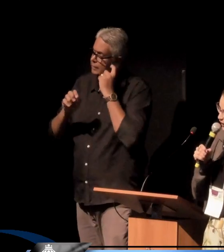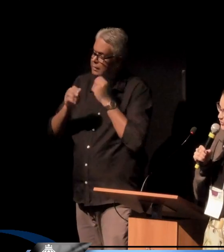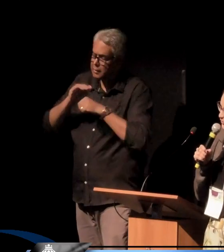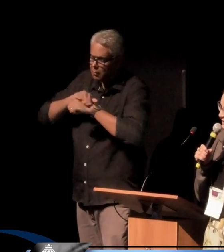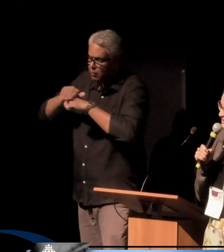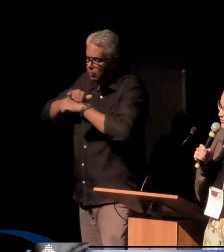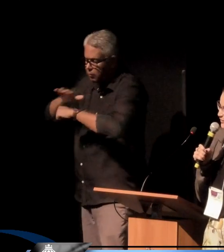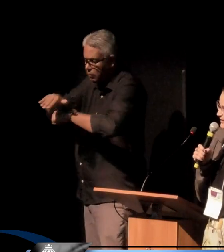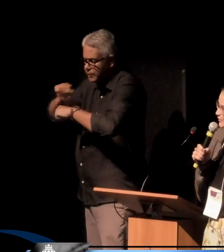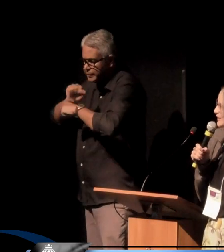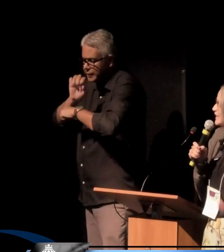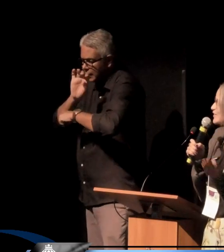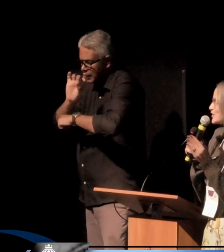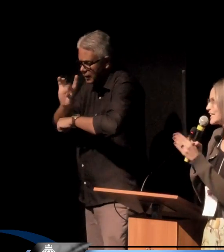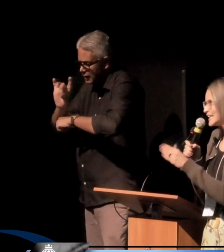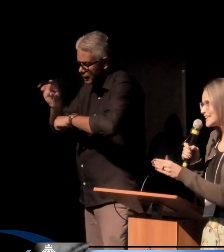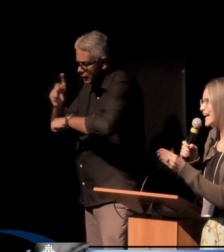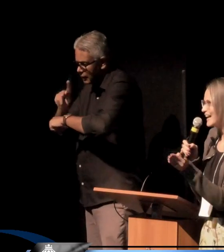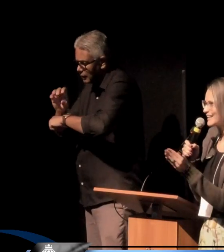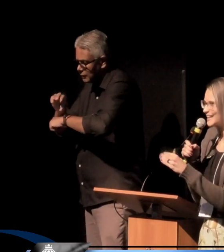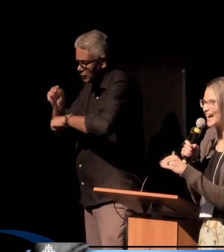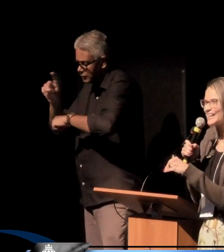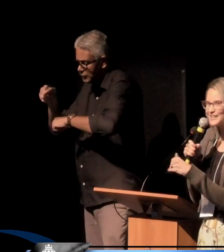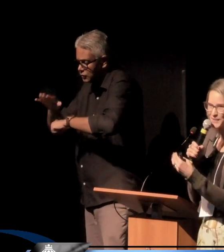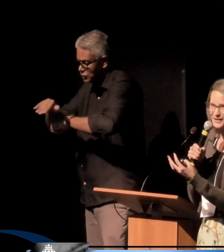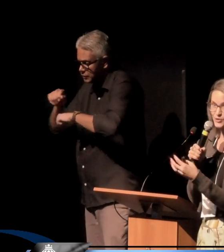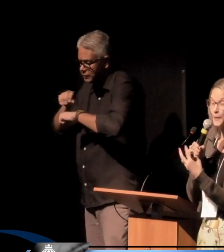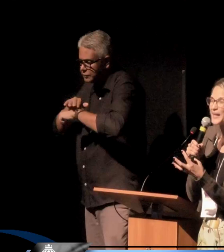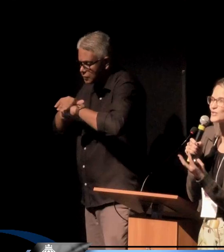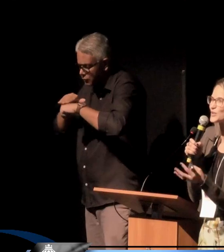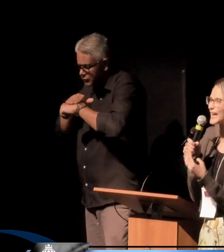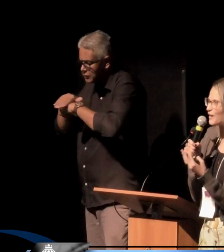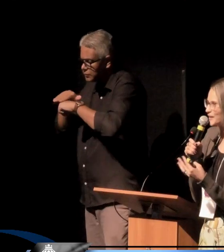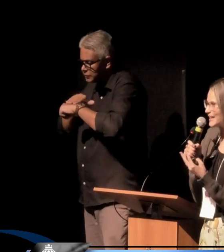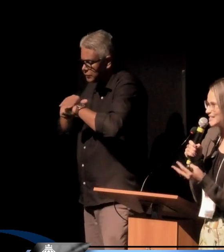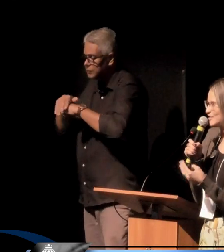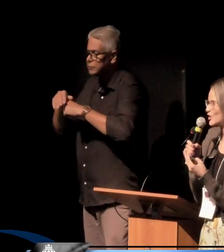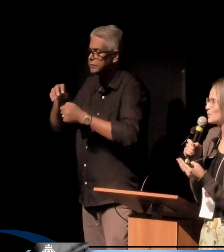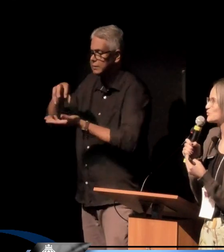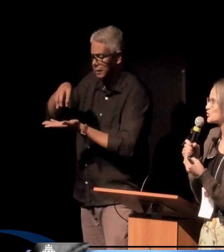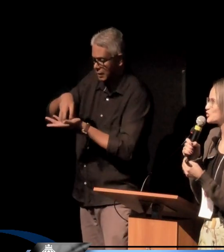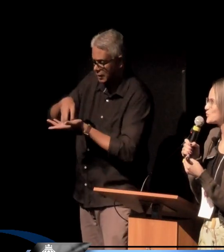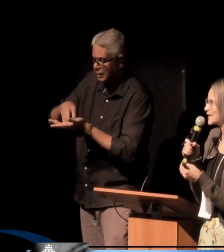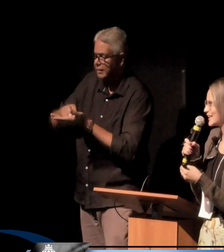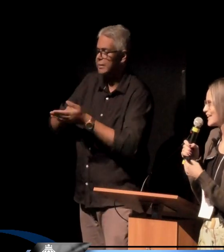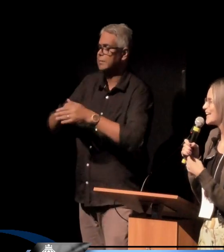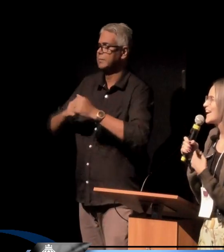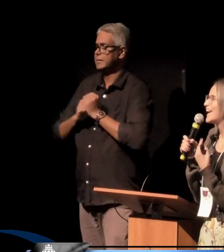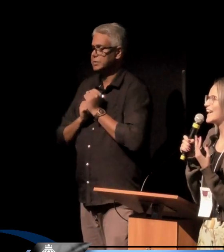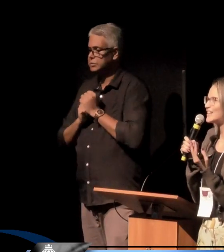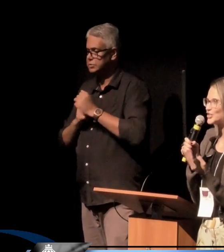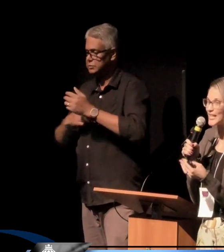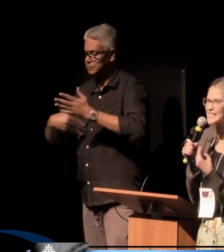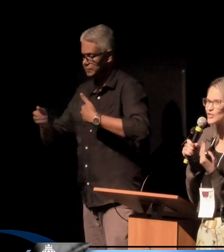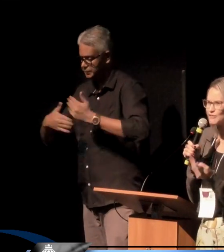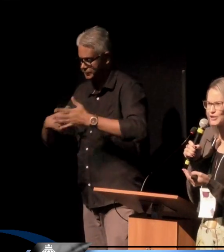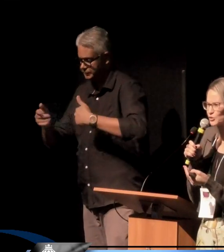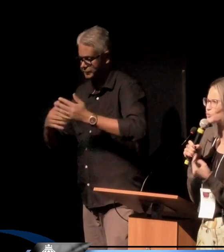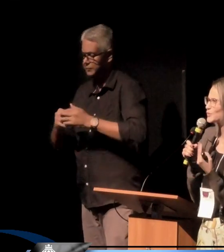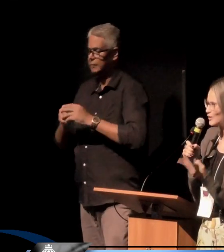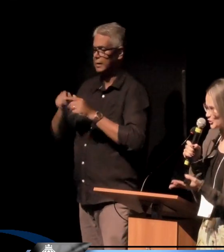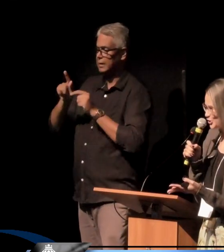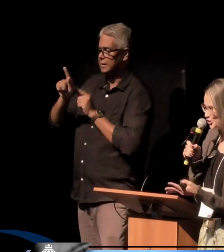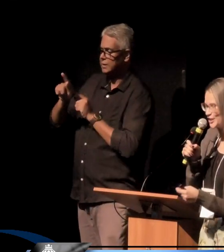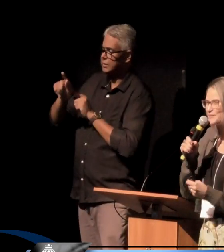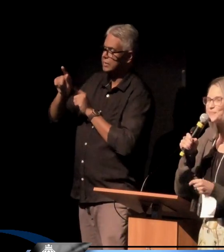do pedagógico dessas coordenadorias e da área mais operacional né ele se chamam de Gil aqui é a gerência de